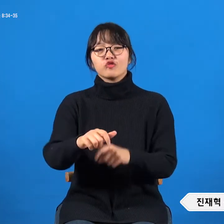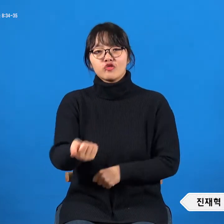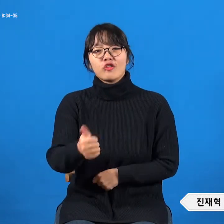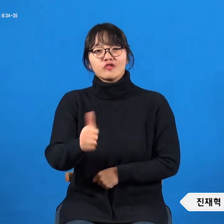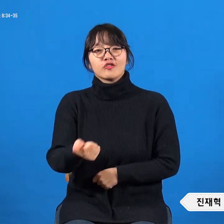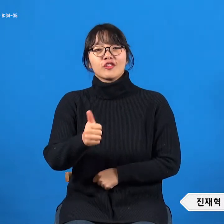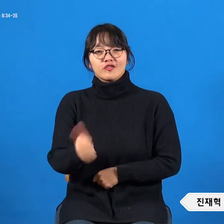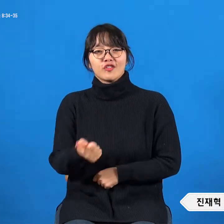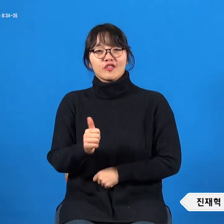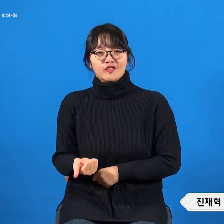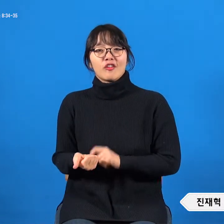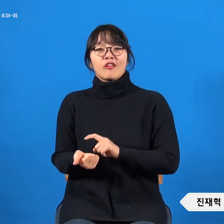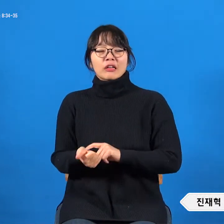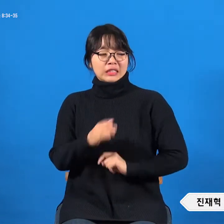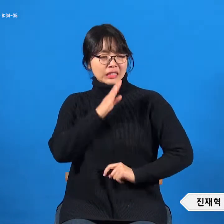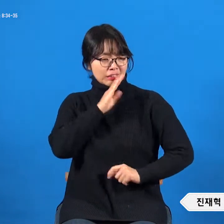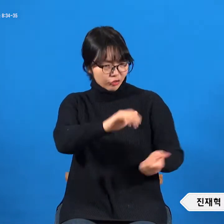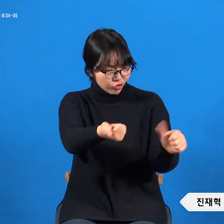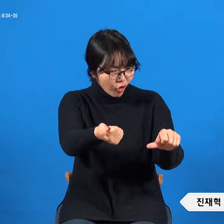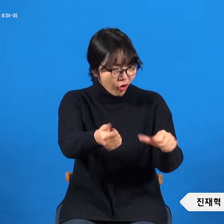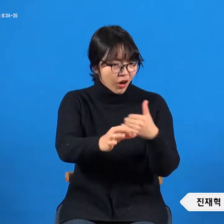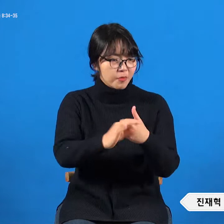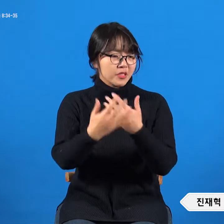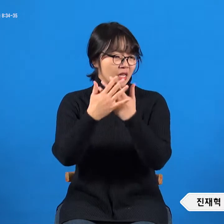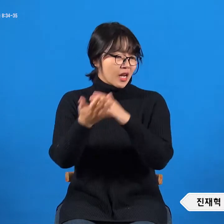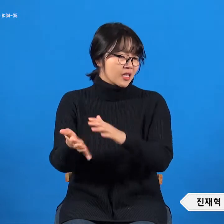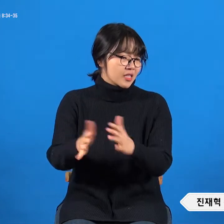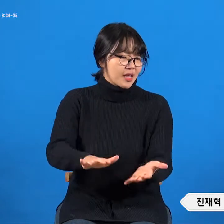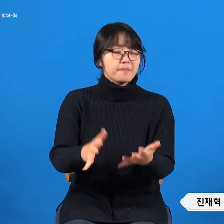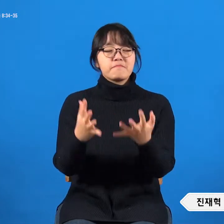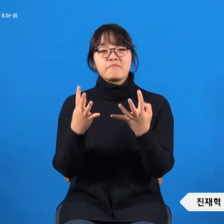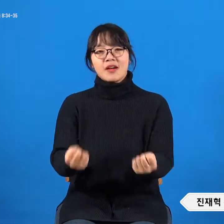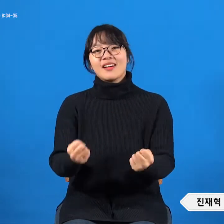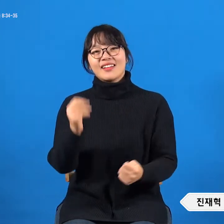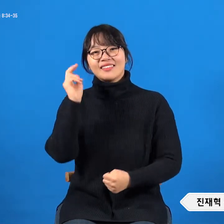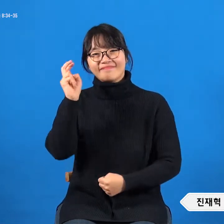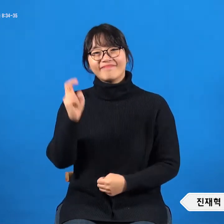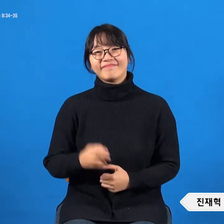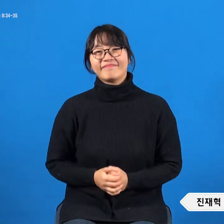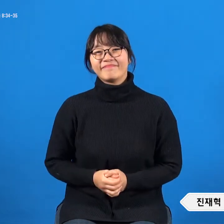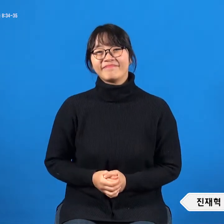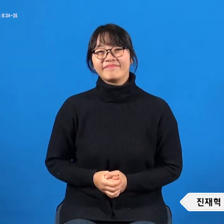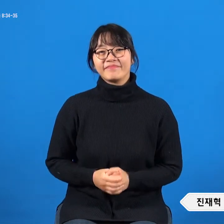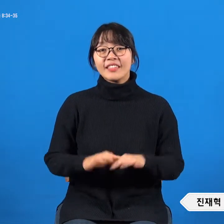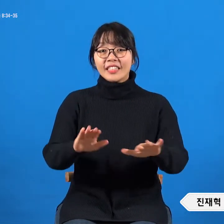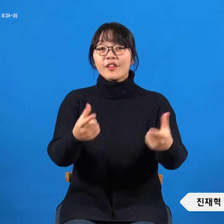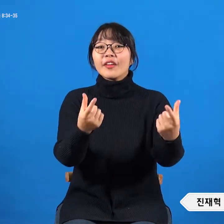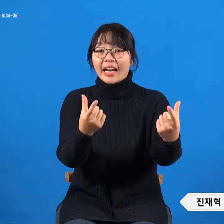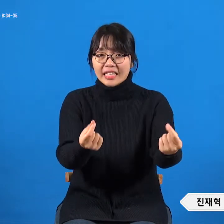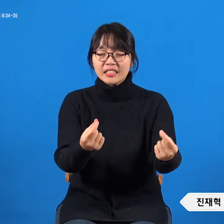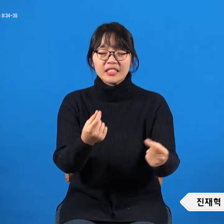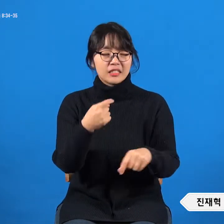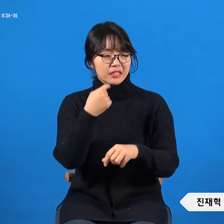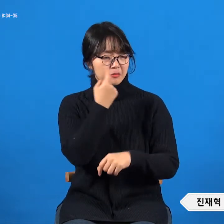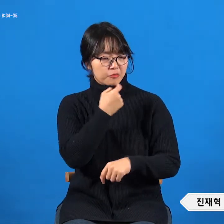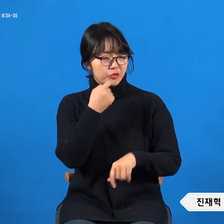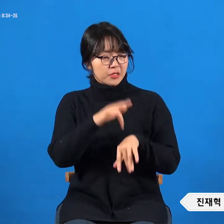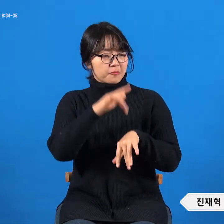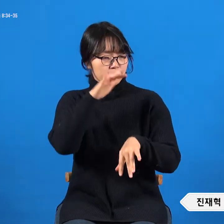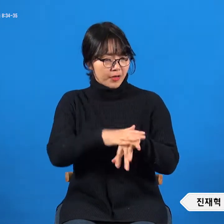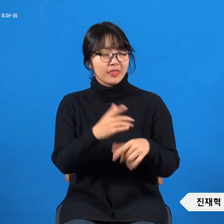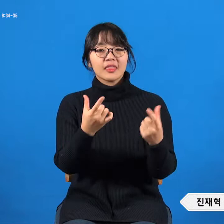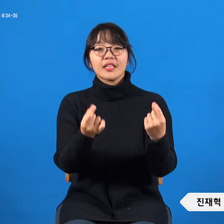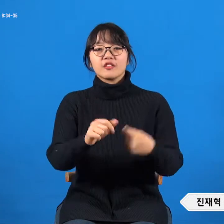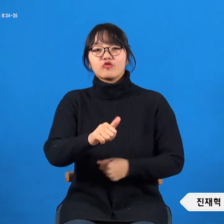다 죽는다면 장례를 얼마나 자주 치러야 될지 모르겠습니다. 이렇게 가깝게 우리는 우리